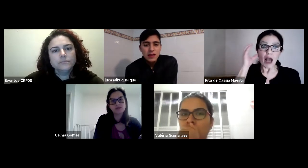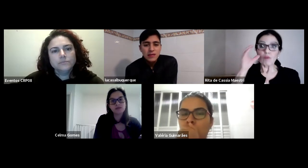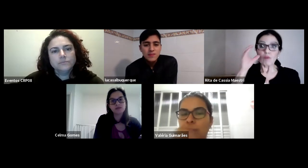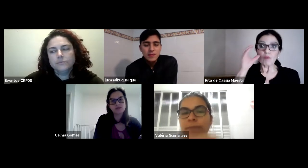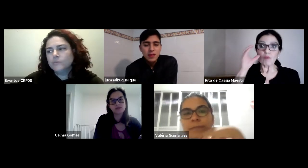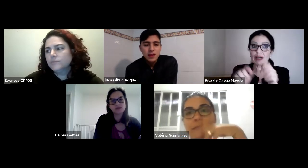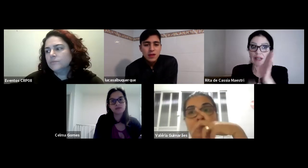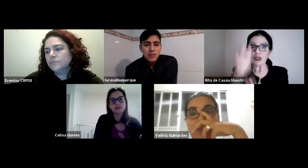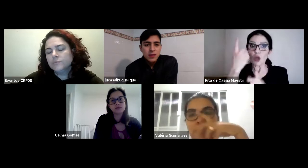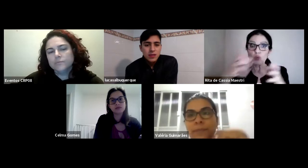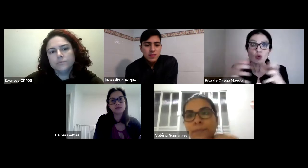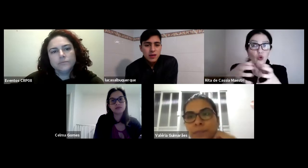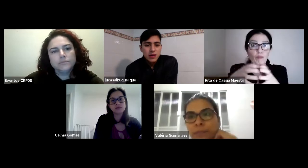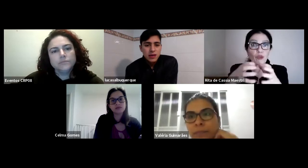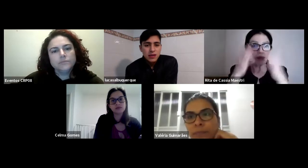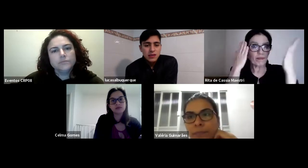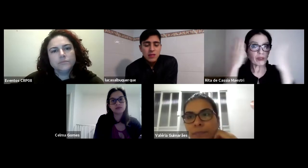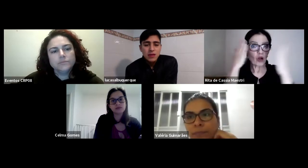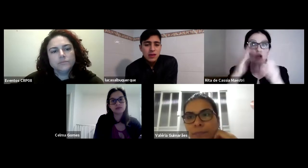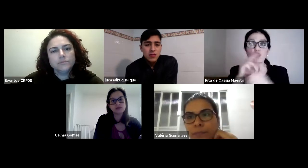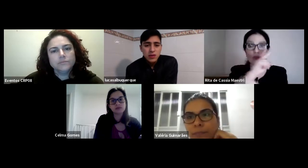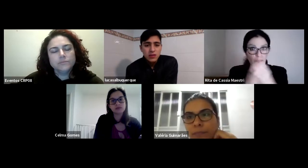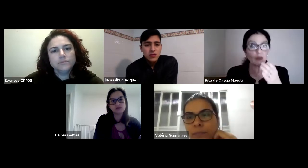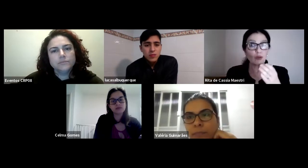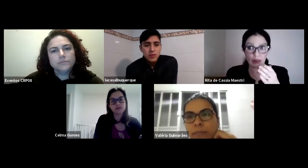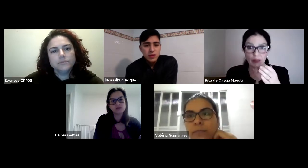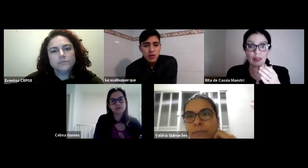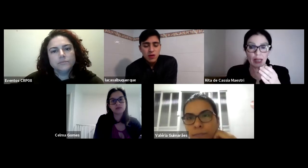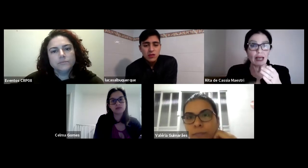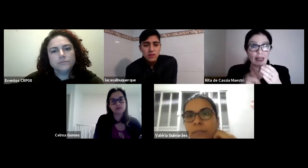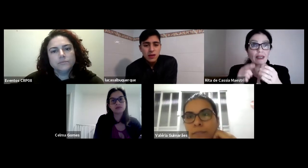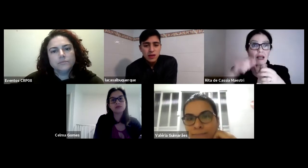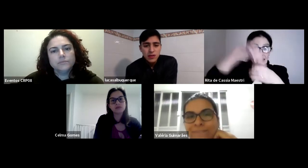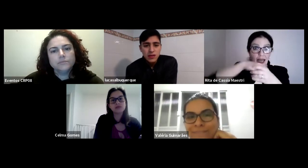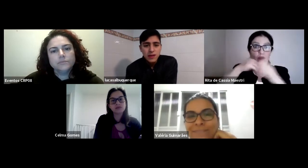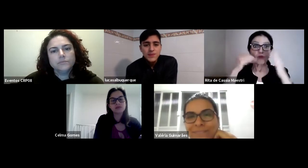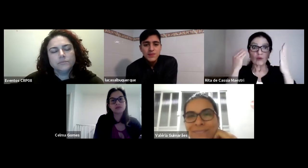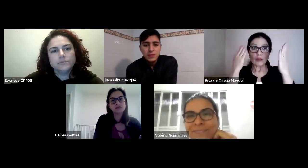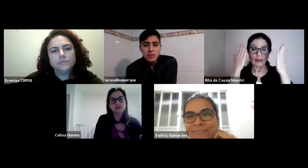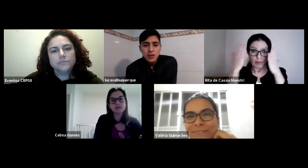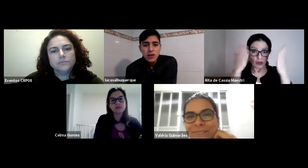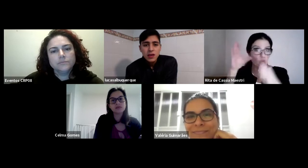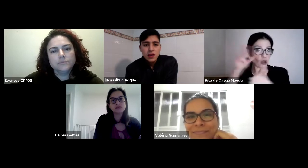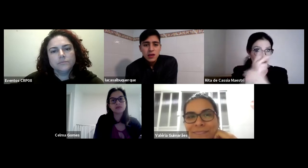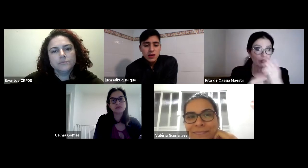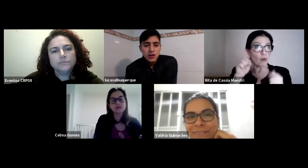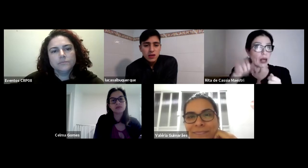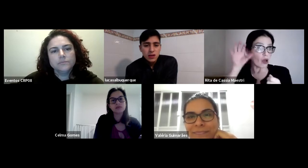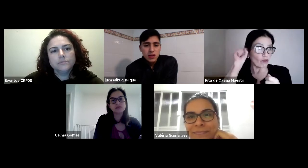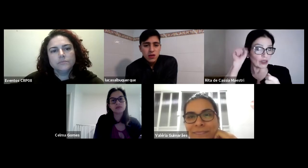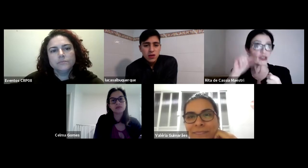né? Por exemplo, a Selma criou esse grupo de psicólogos bilíngues, né?